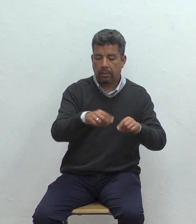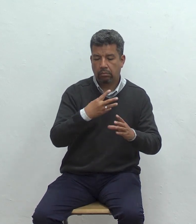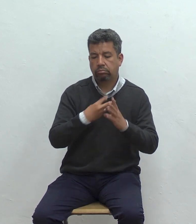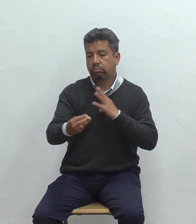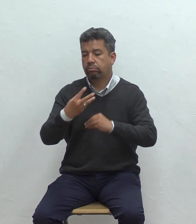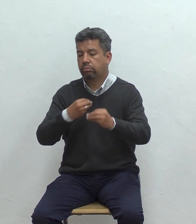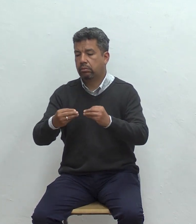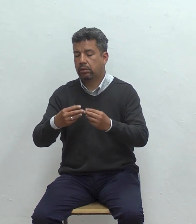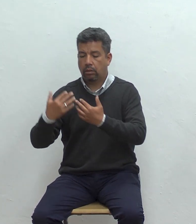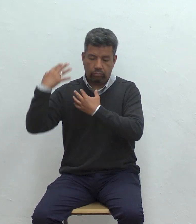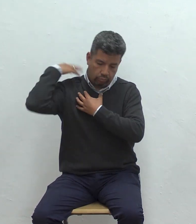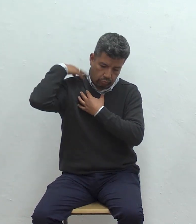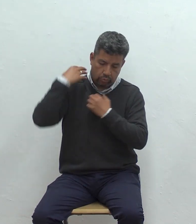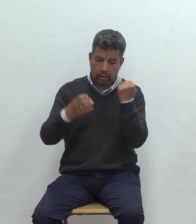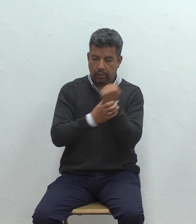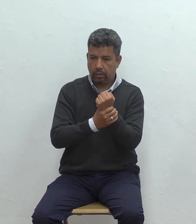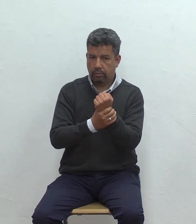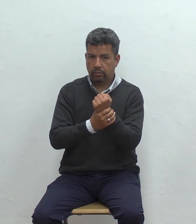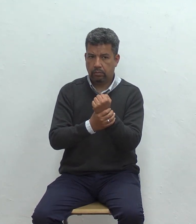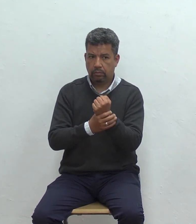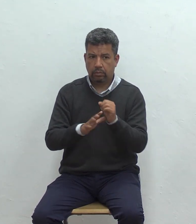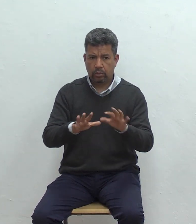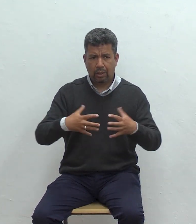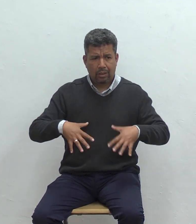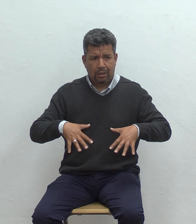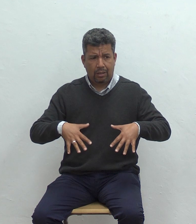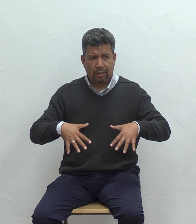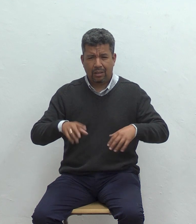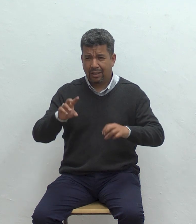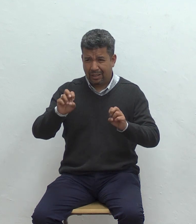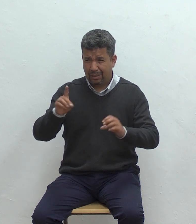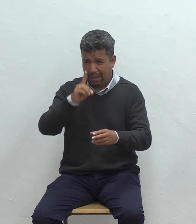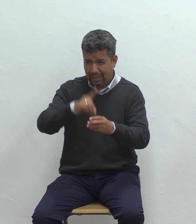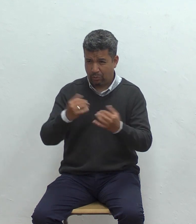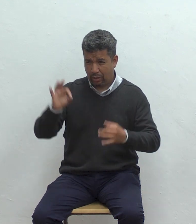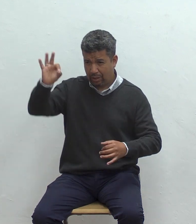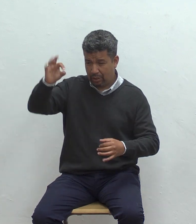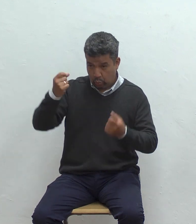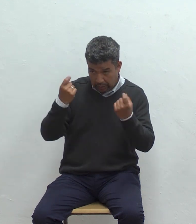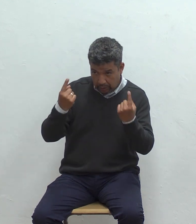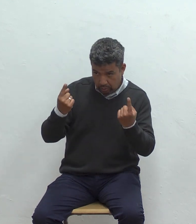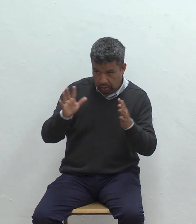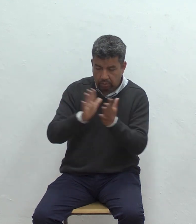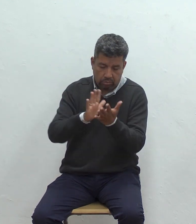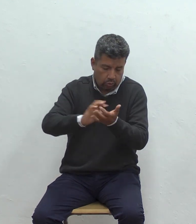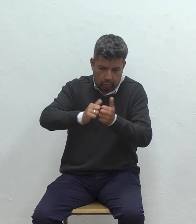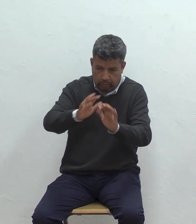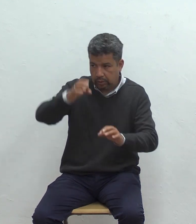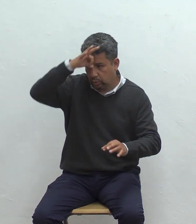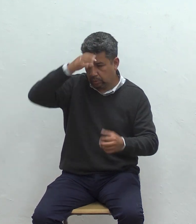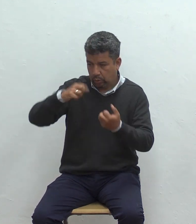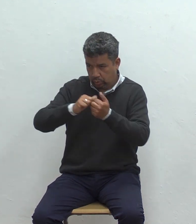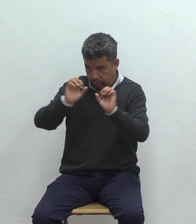salido de los lomos de Abraham. No se ponga a temblar, tranquilo, que no va a hablar de los diezmos. Si usted no ha entendido eso es por su ignorancia, pues